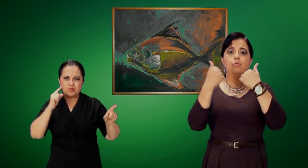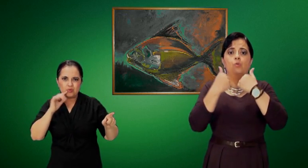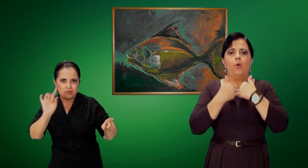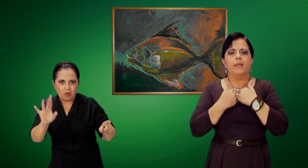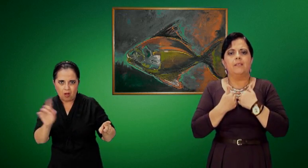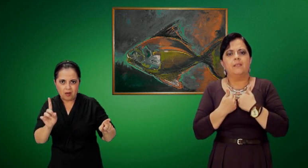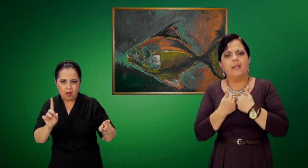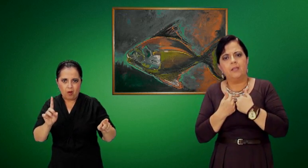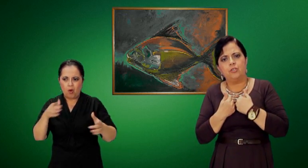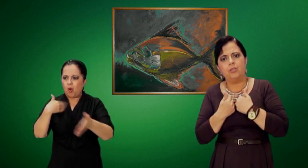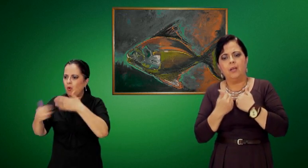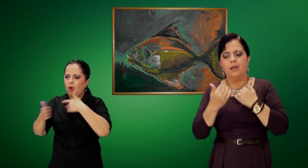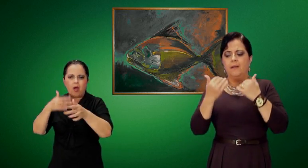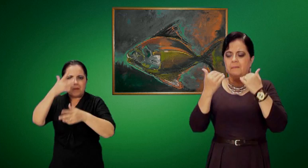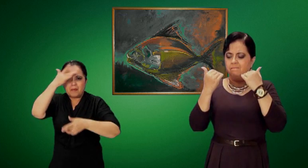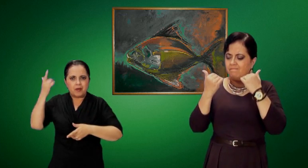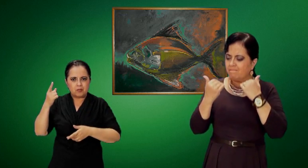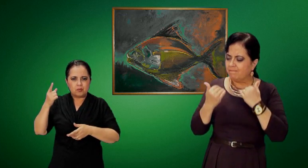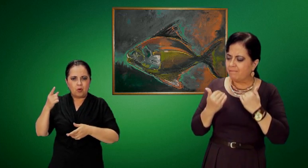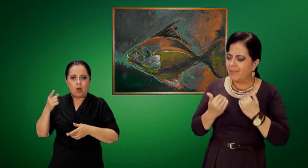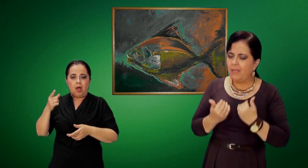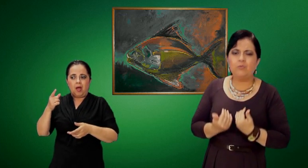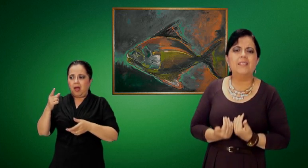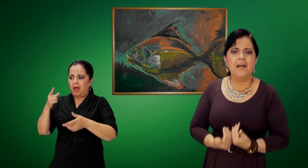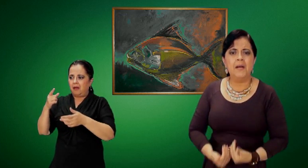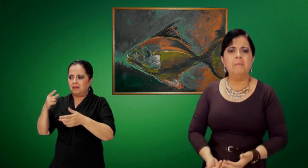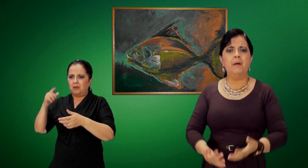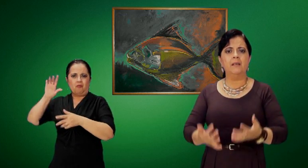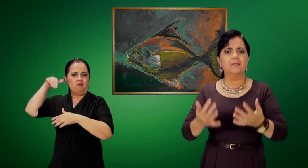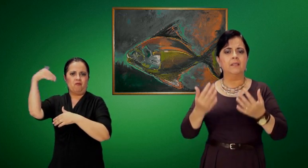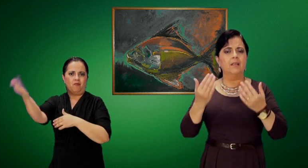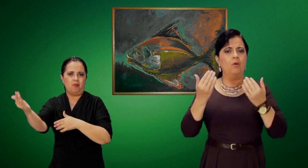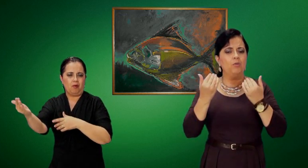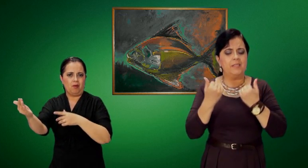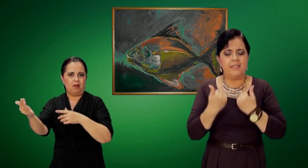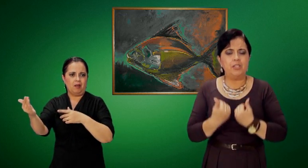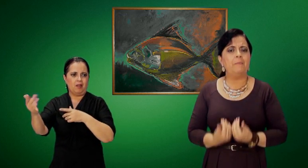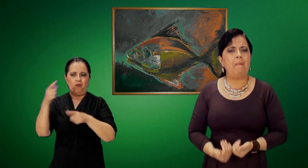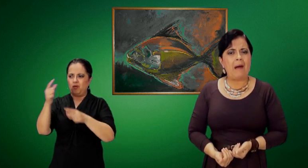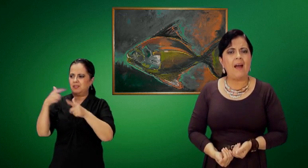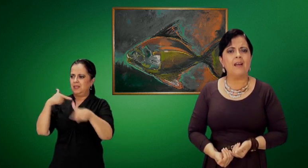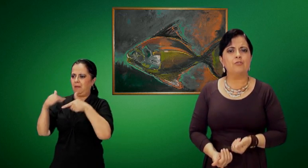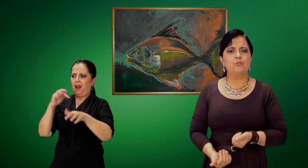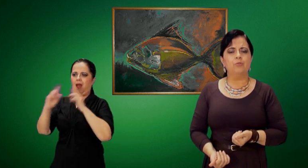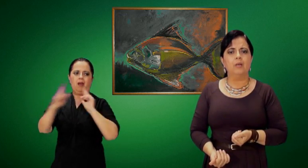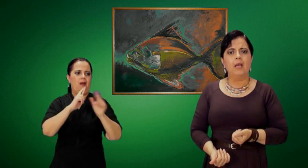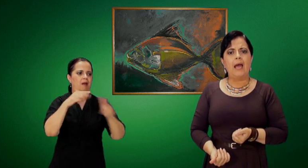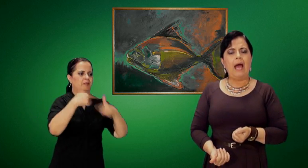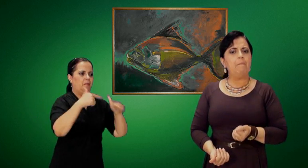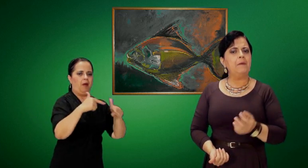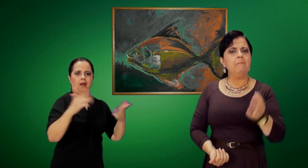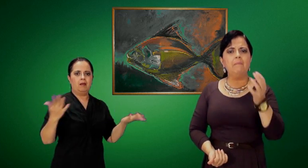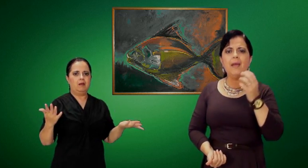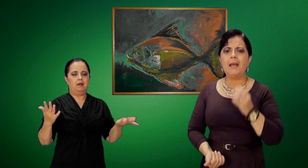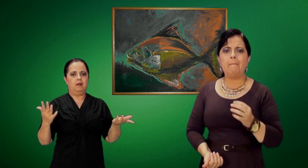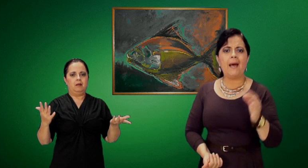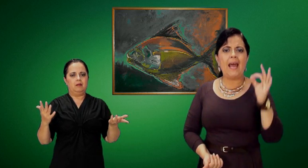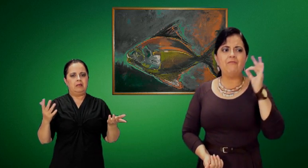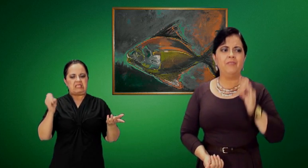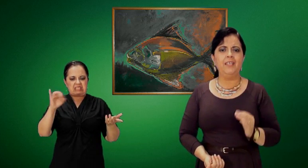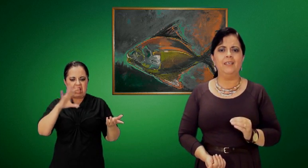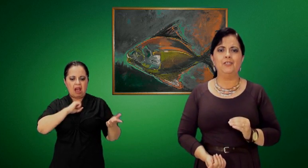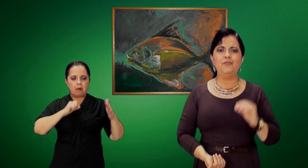a pessoa que se sente, não se ama, ou se sente para baixo, a